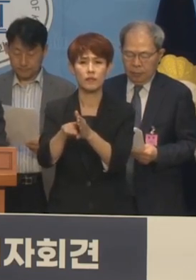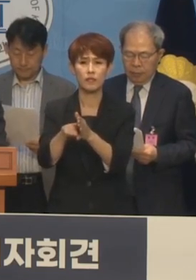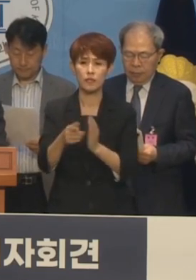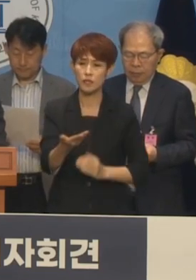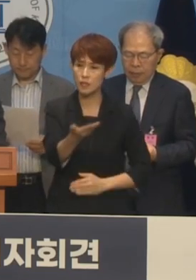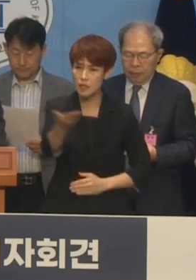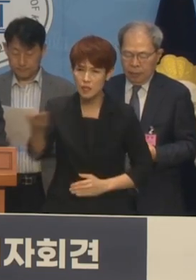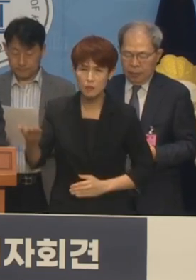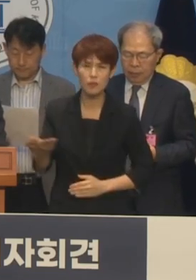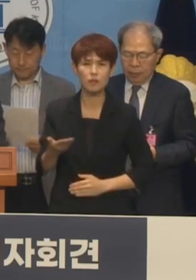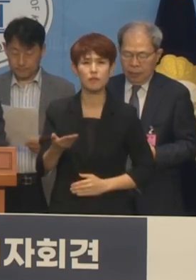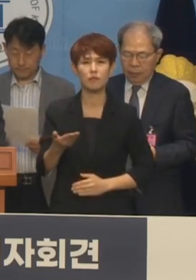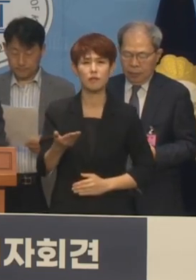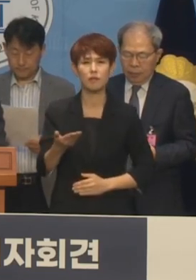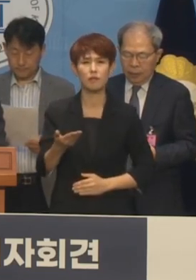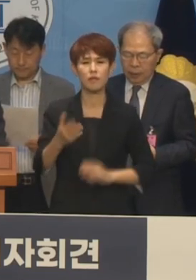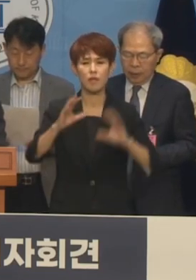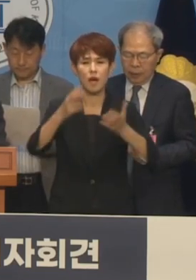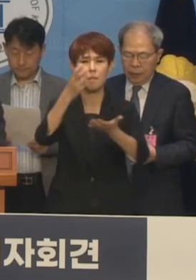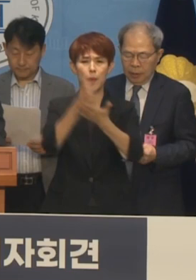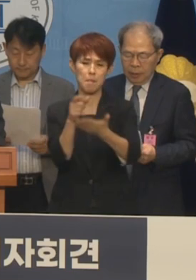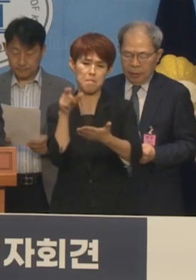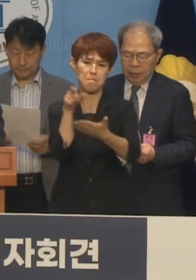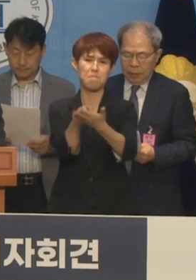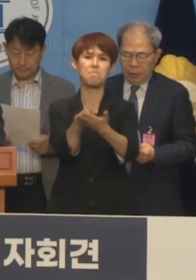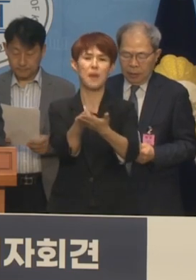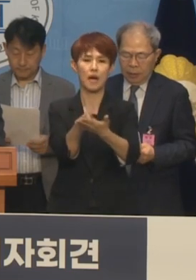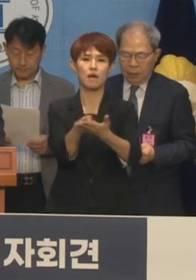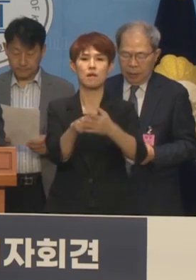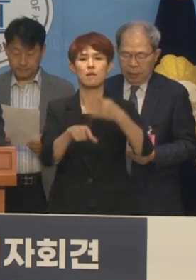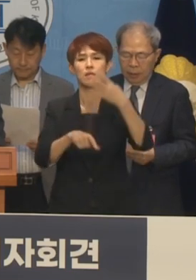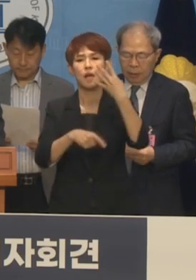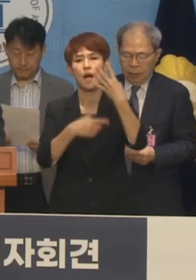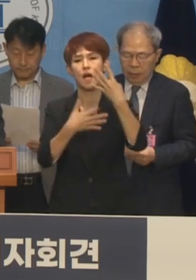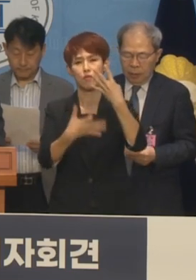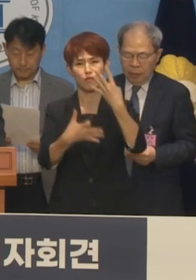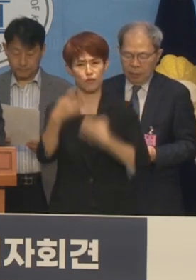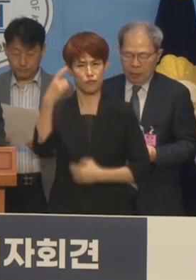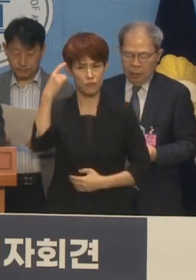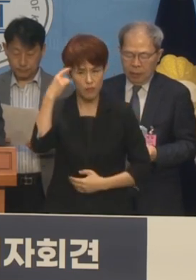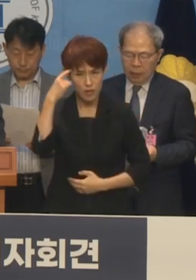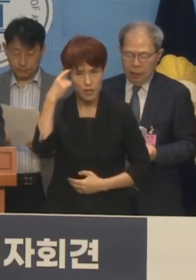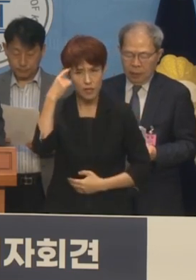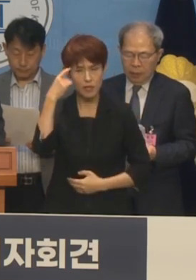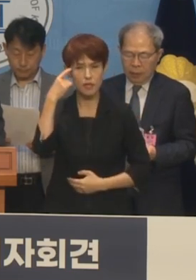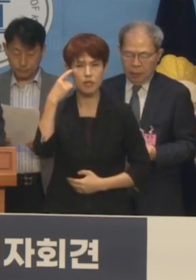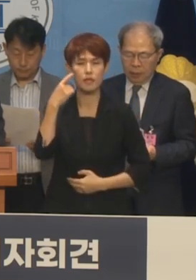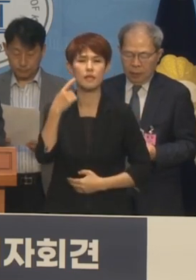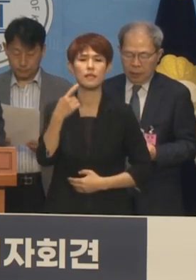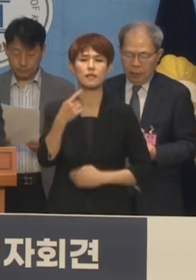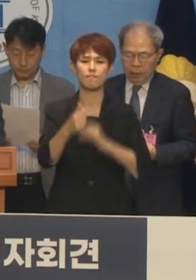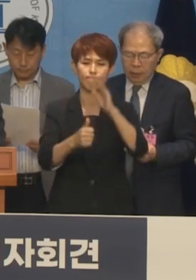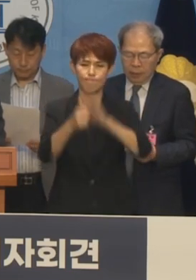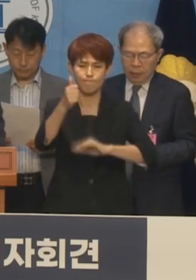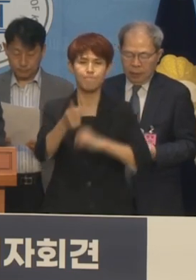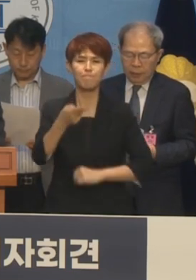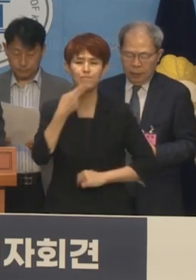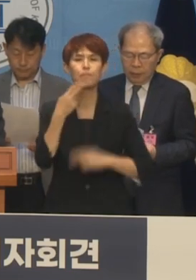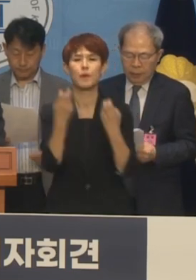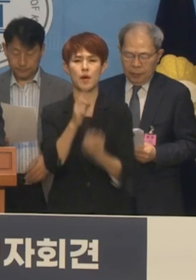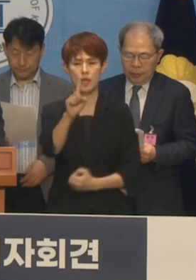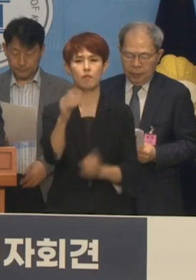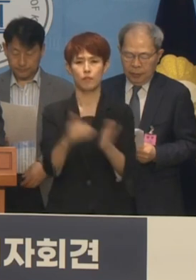그분들의 피로 헌법에 새긴 4.19 민주 이념을 욕보이지 않는 길이다.